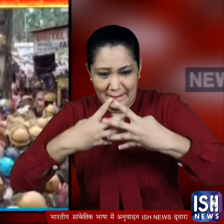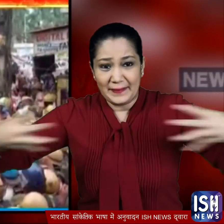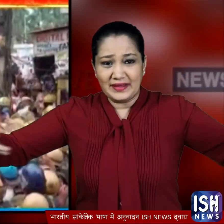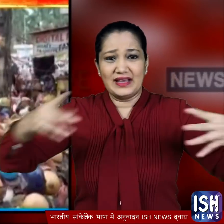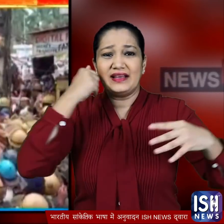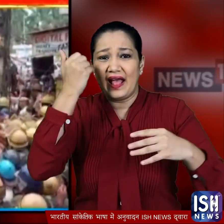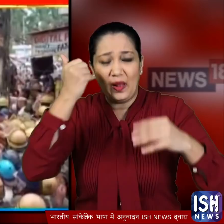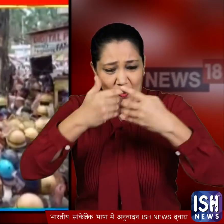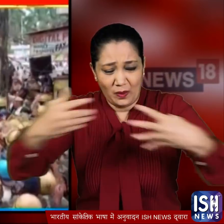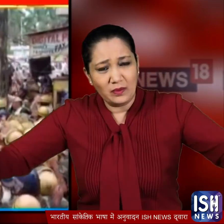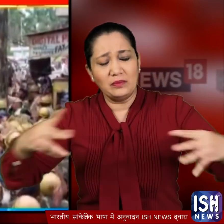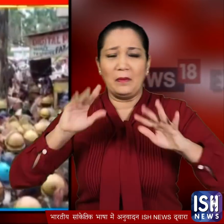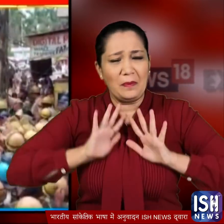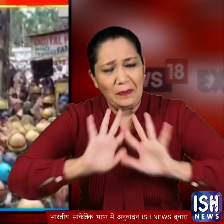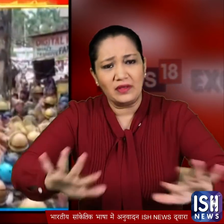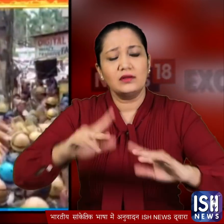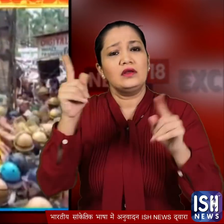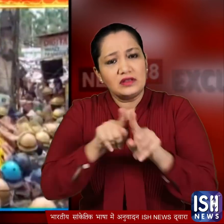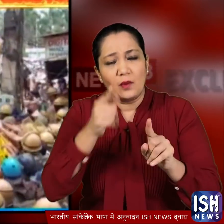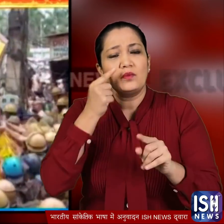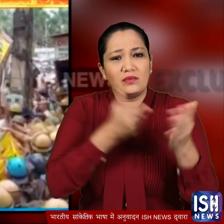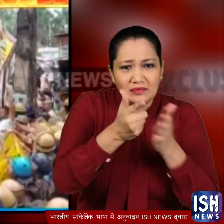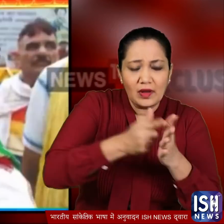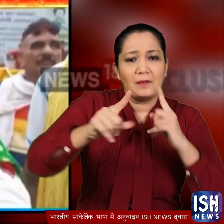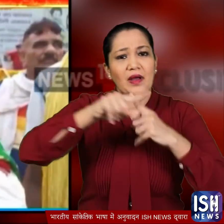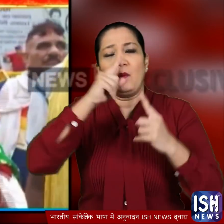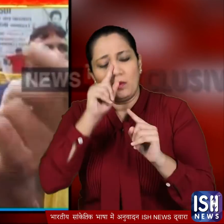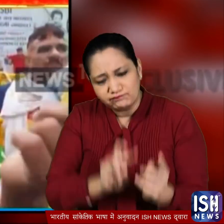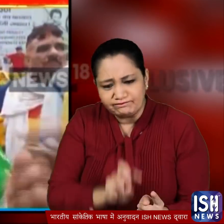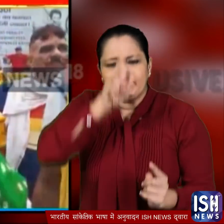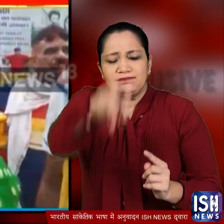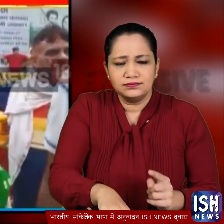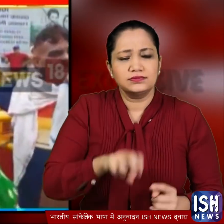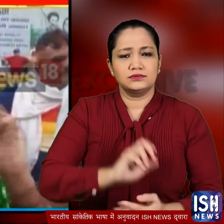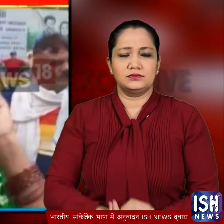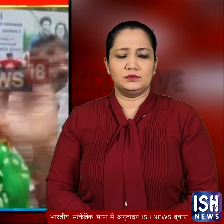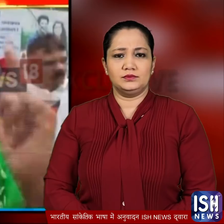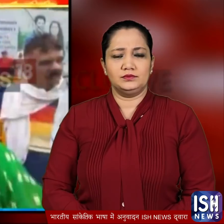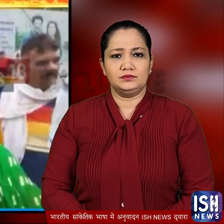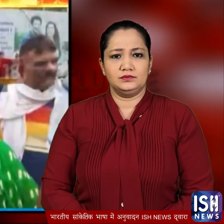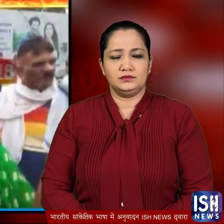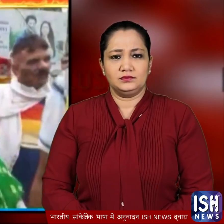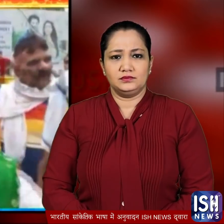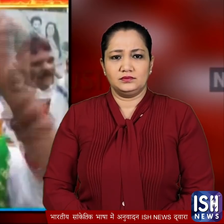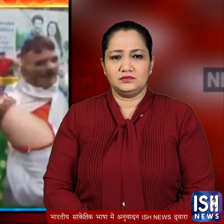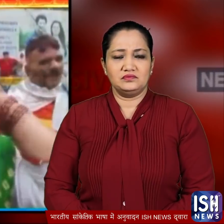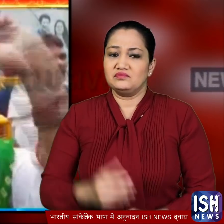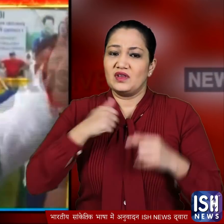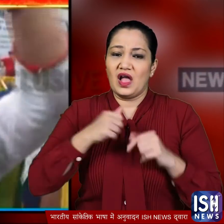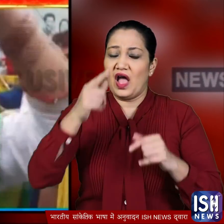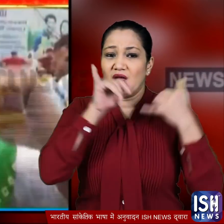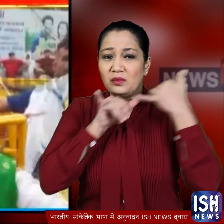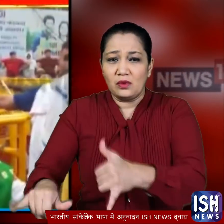जिसके बाद बाकी किसानों के साथ महिलाएं भी सड़क पर गिरे बैरिकेड पर चढ़ गईं। इसका हाथ काटेंगे, खड्डा खोली, ये दुर्गा